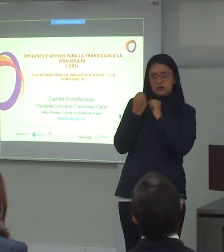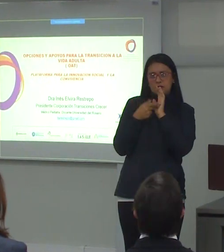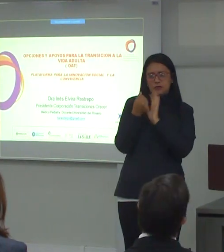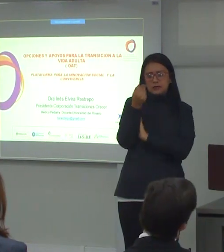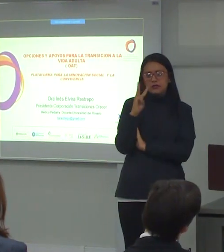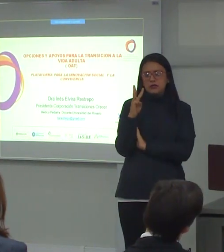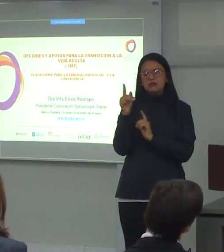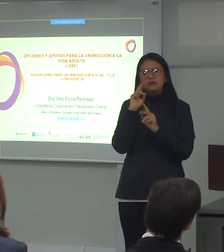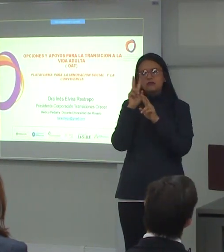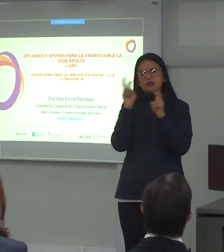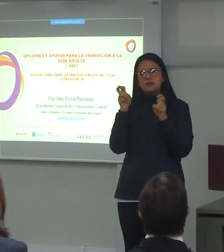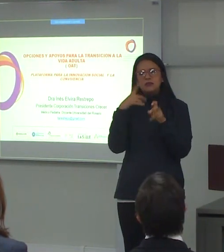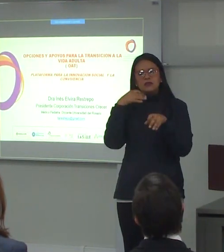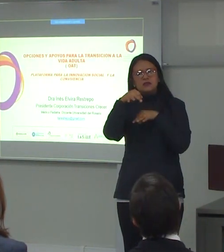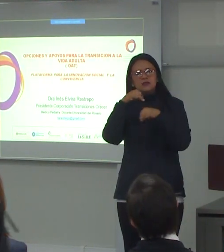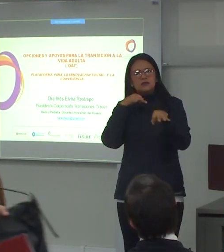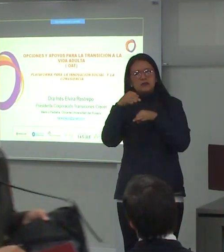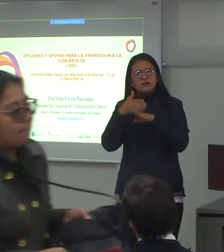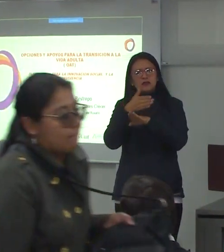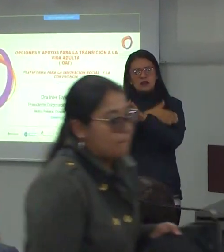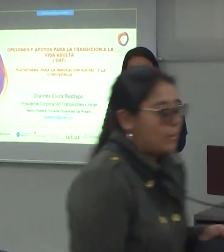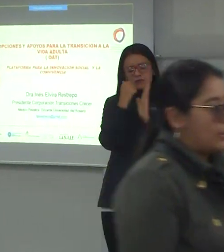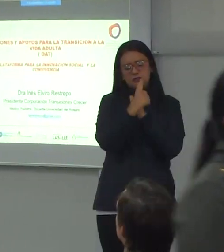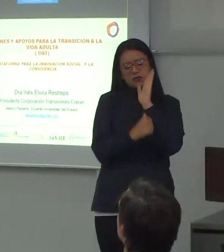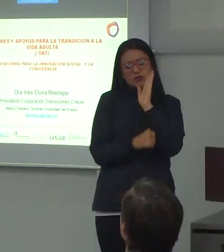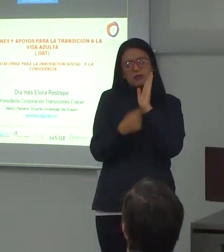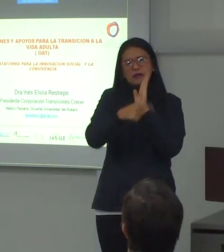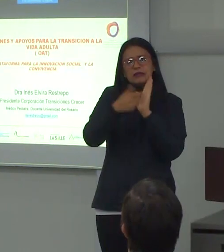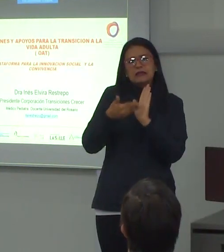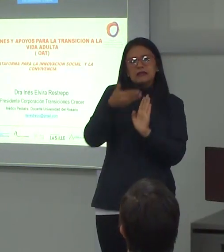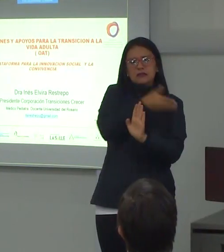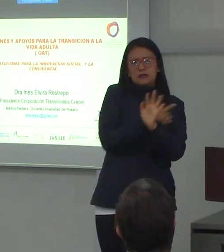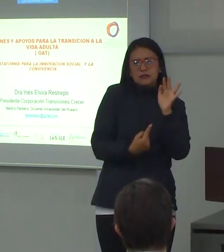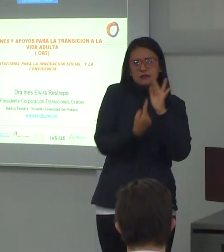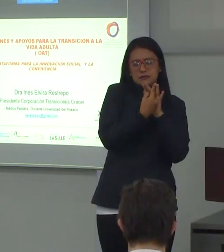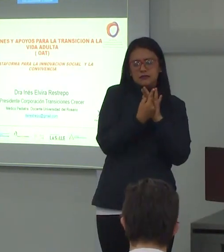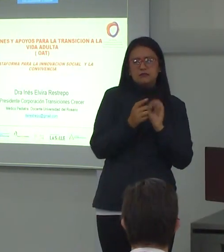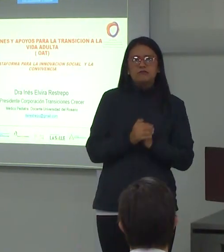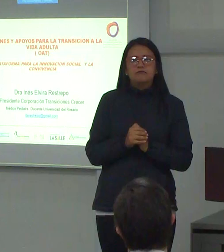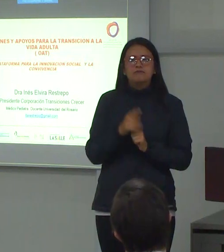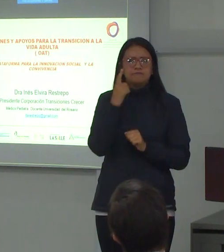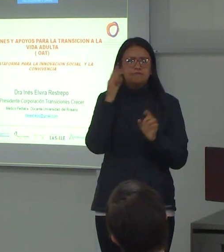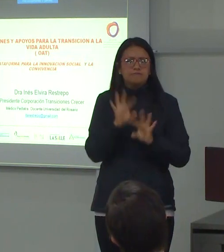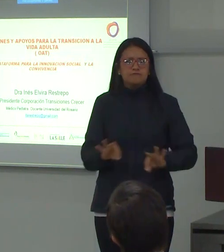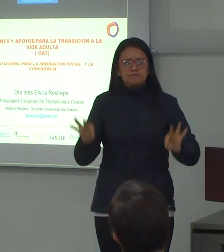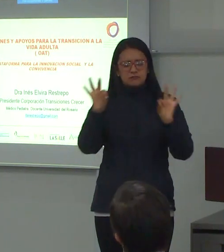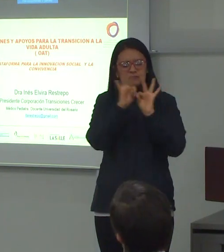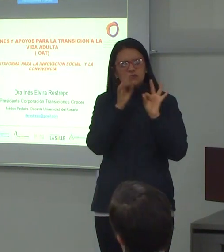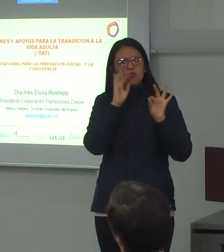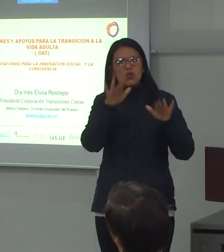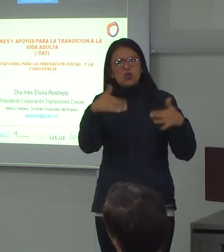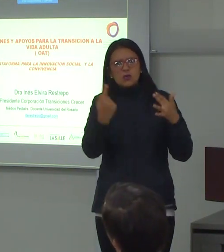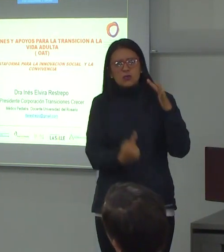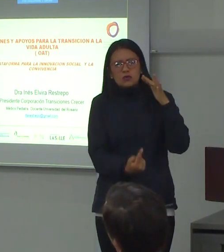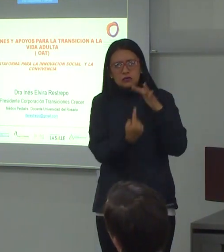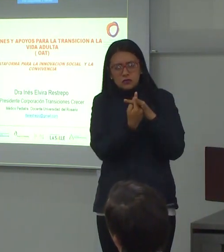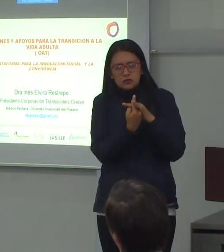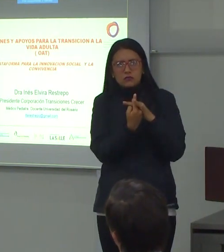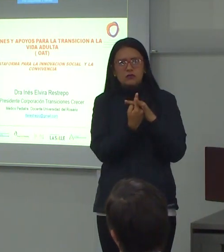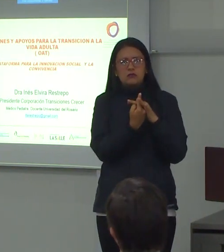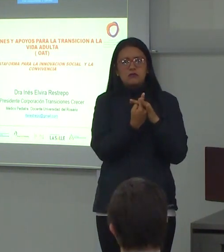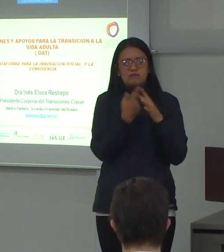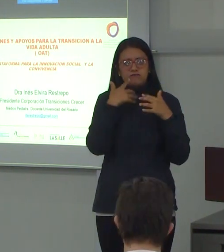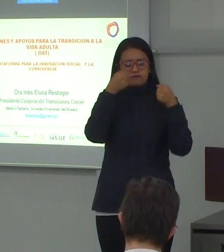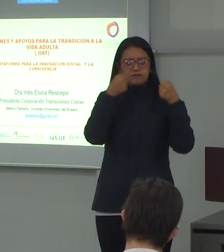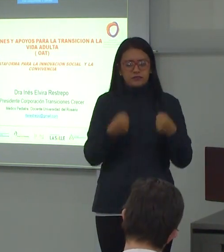que habla de lo que era el programa en esa época. Me parece importante ver cómo surgió inicialmente en